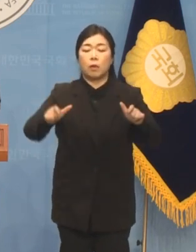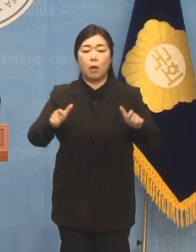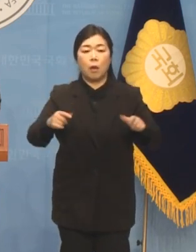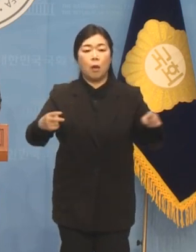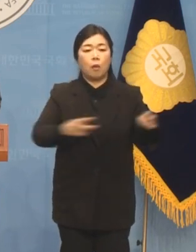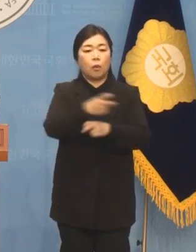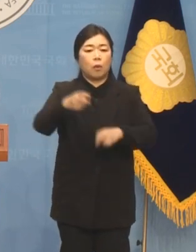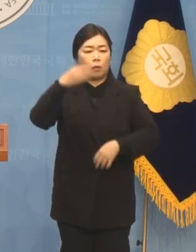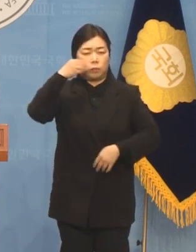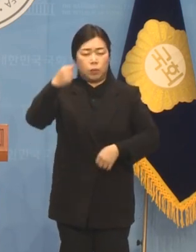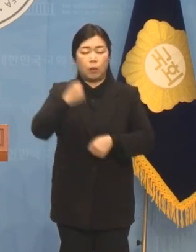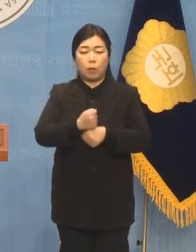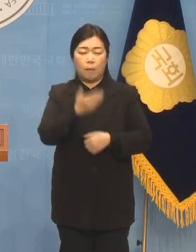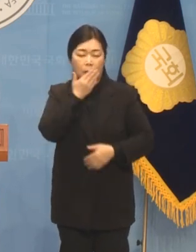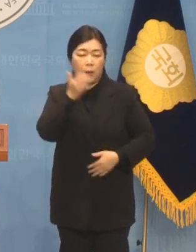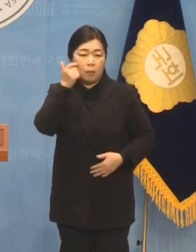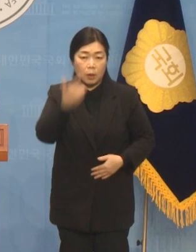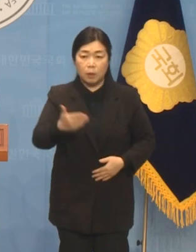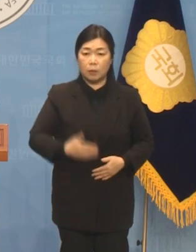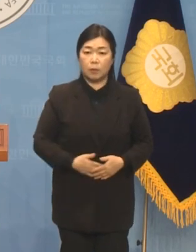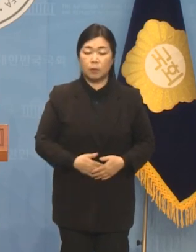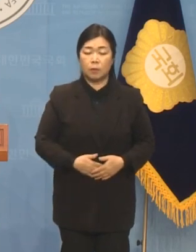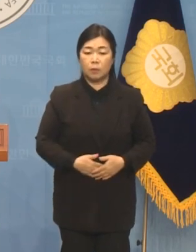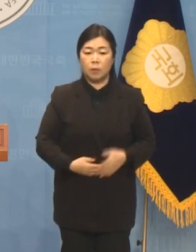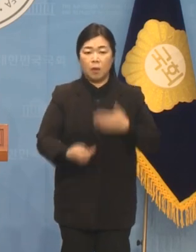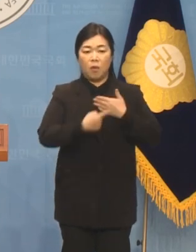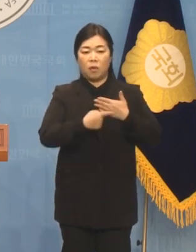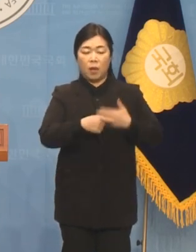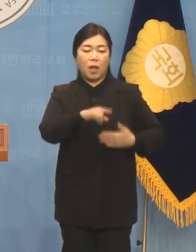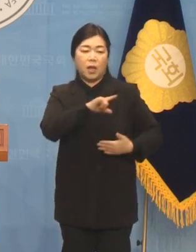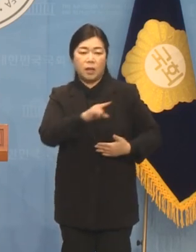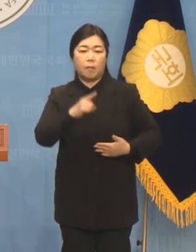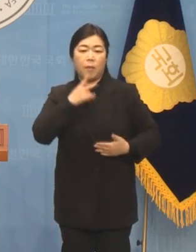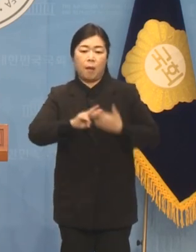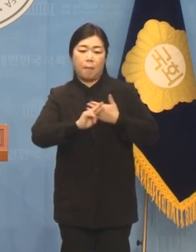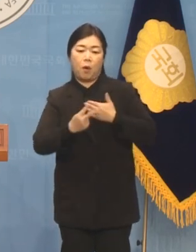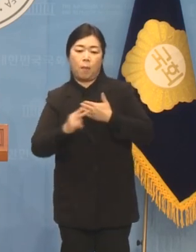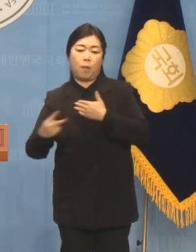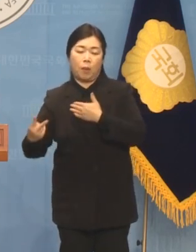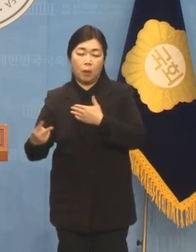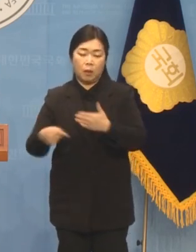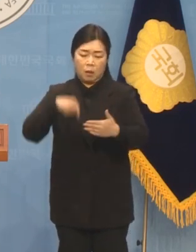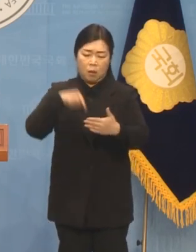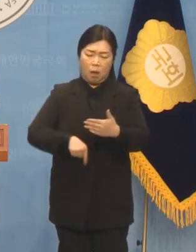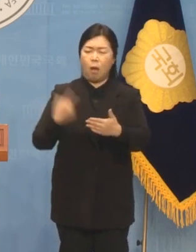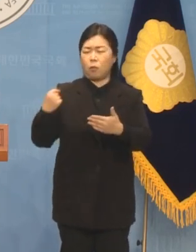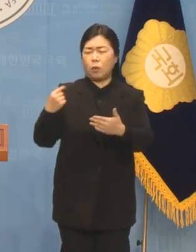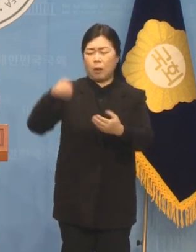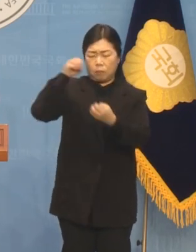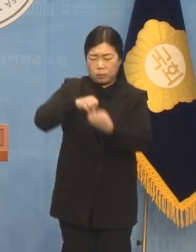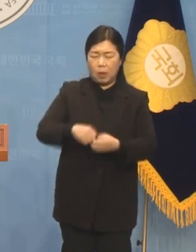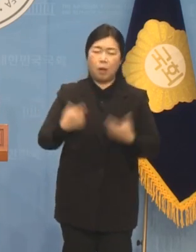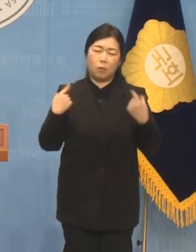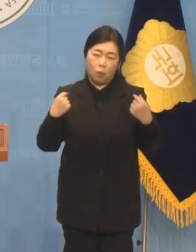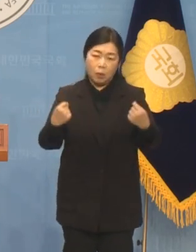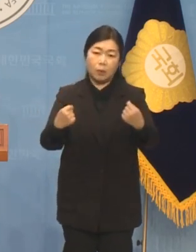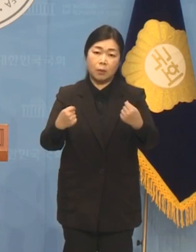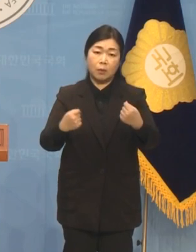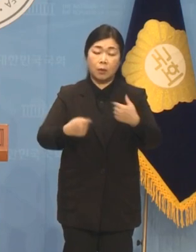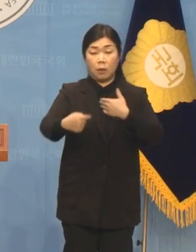것인가? 포장지만 새 것으로 받고 공약하면 유권자가 속을 것이라 믿는 그